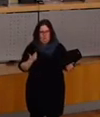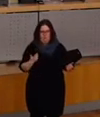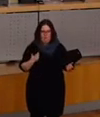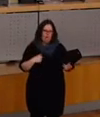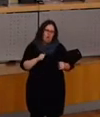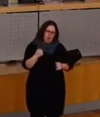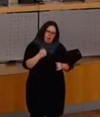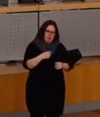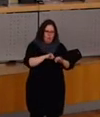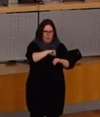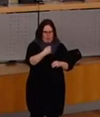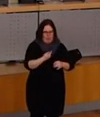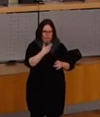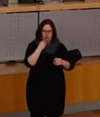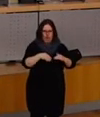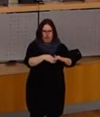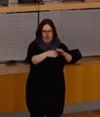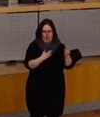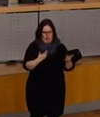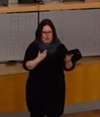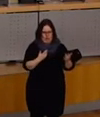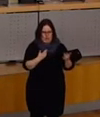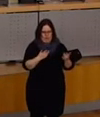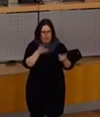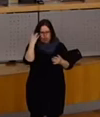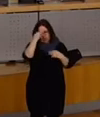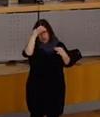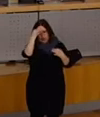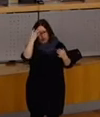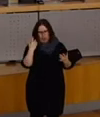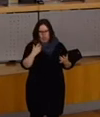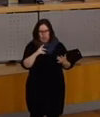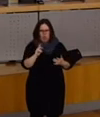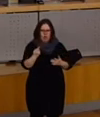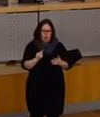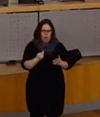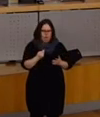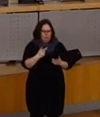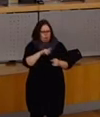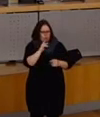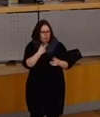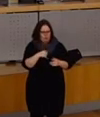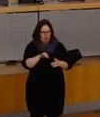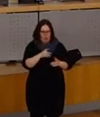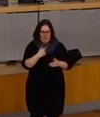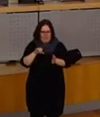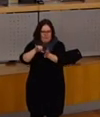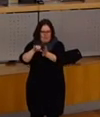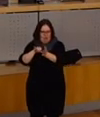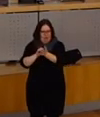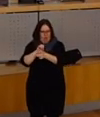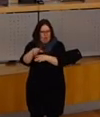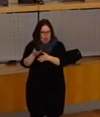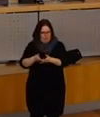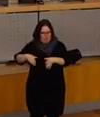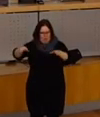das ist so eines dieser projekte was sich dabei herauskristallisiert hat und eben diese dezentrale müllsammlung eben in